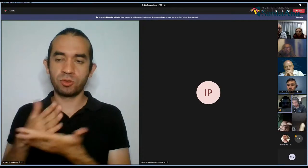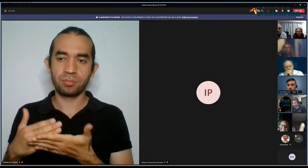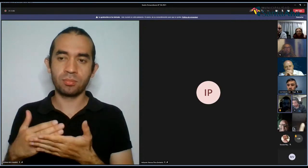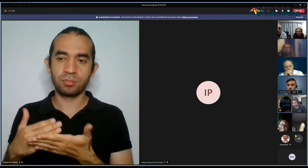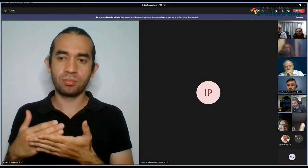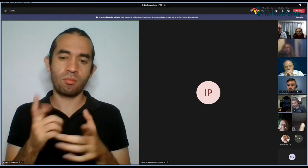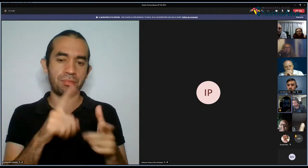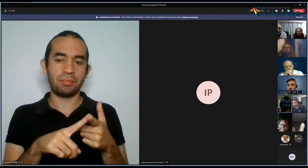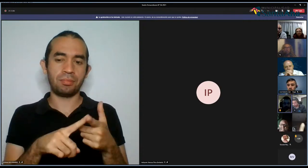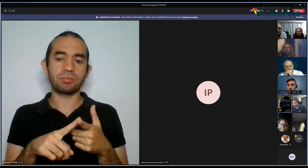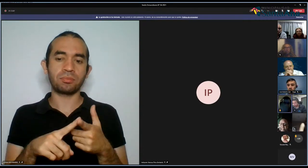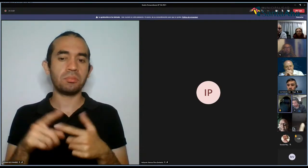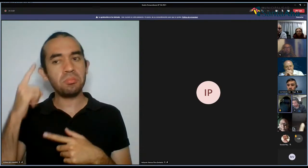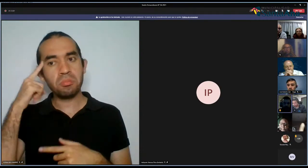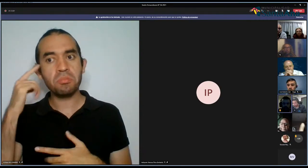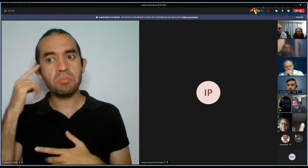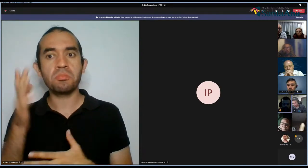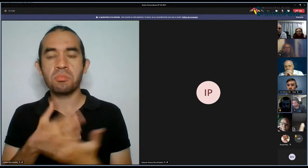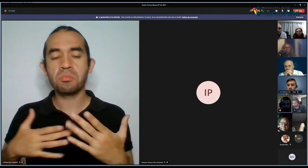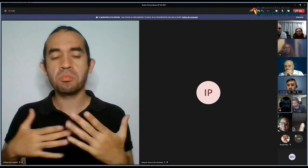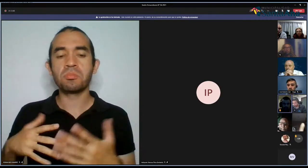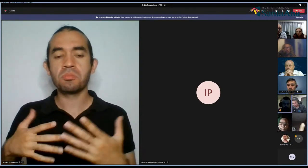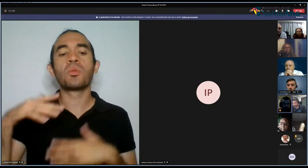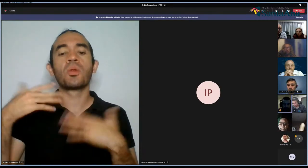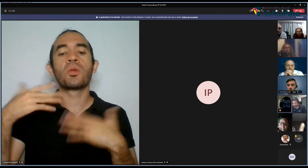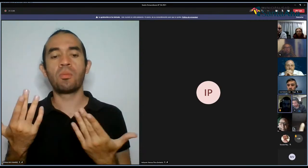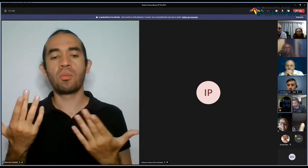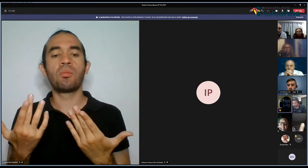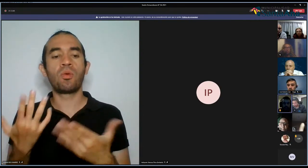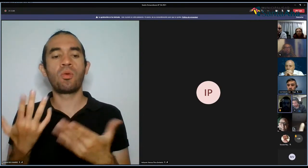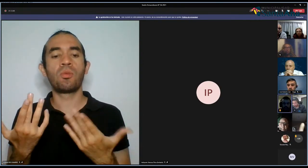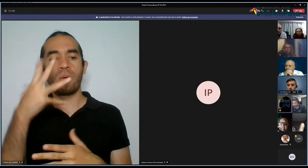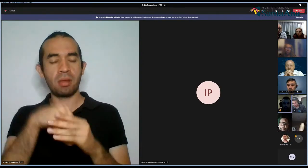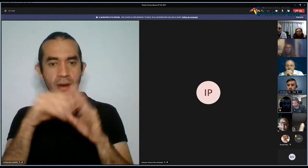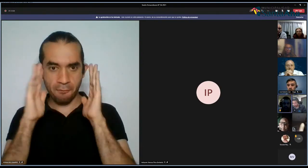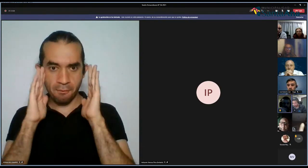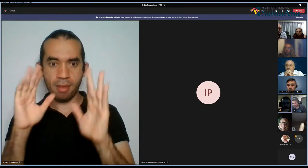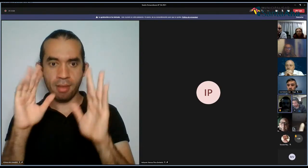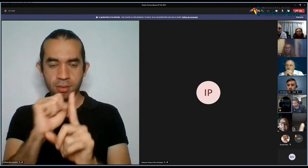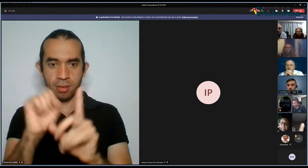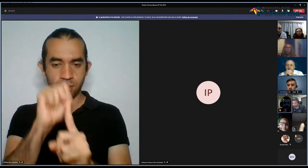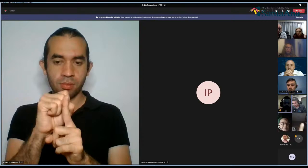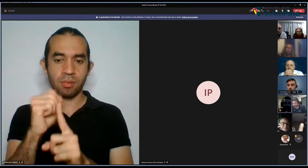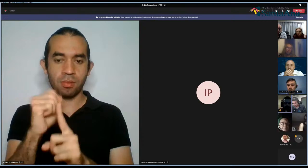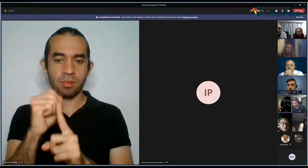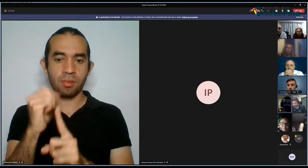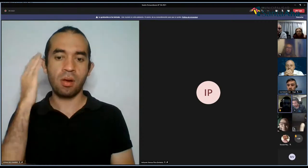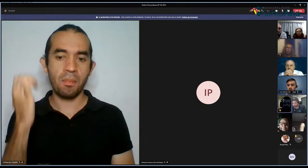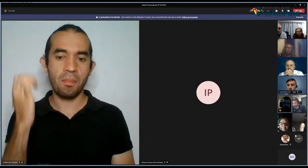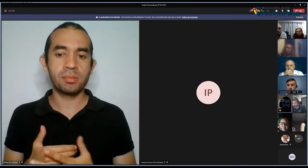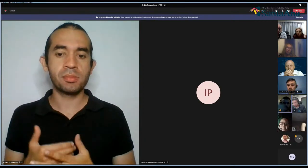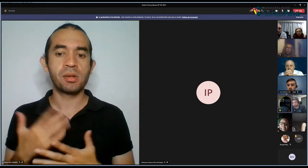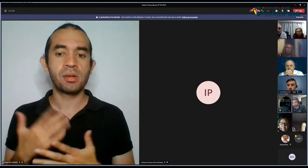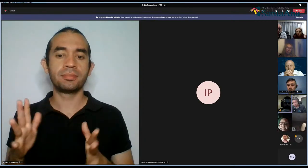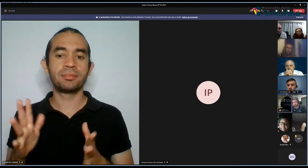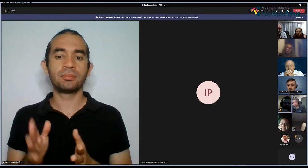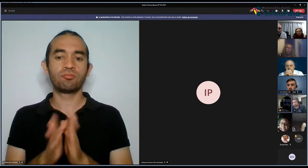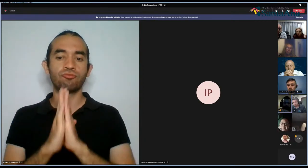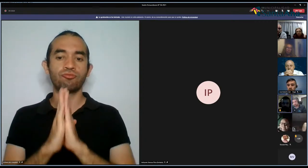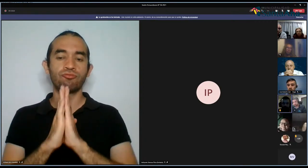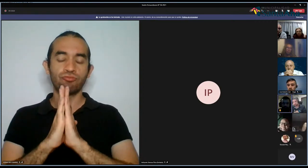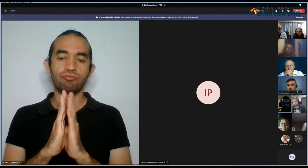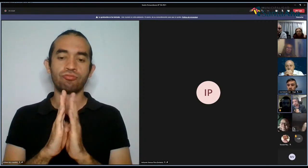tiene pensado no sea un abordaje integral de la situación porque han solicitado audiencia por cuestiones de seguridad